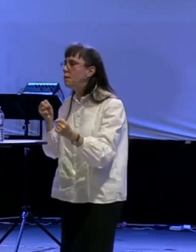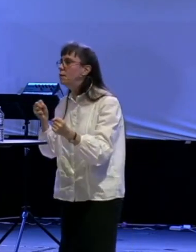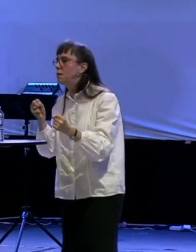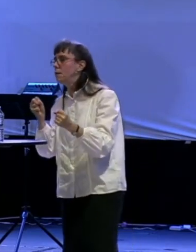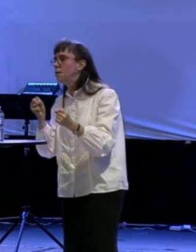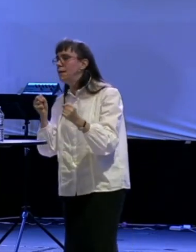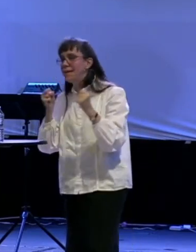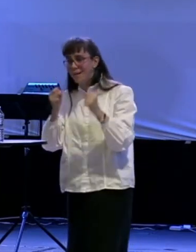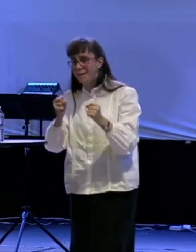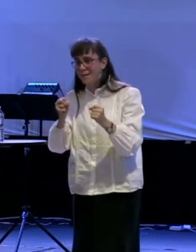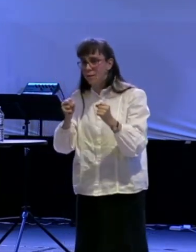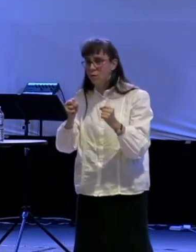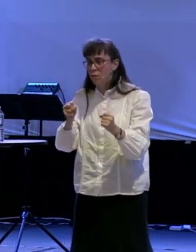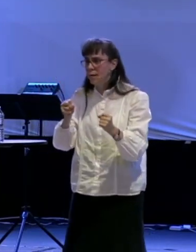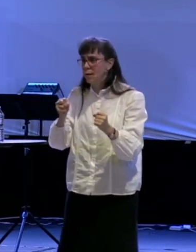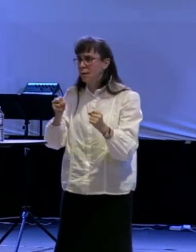Bien sûr que oui.